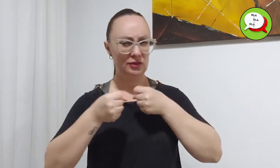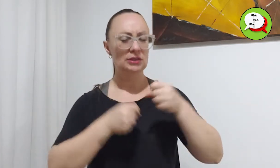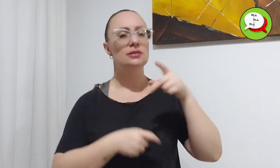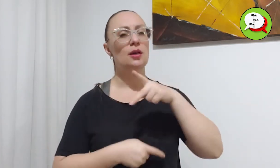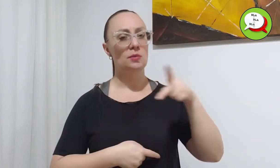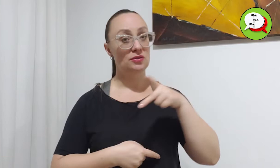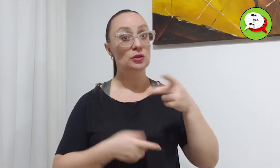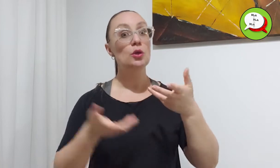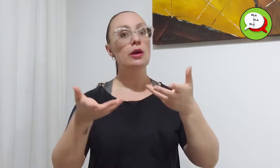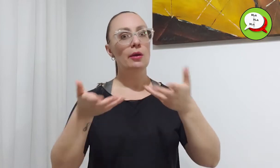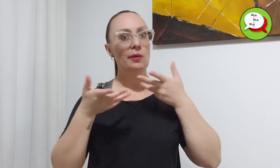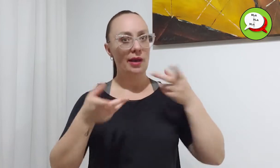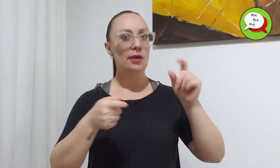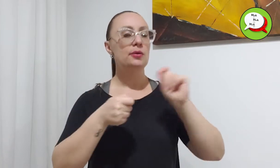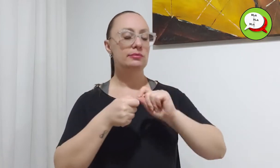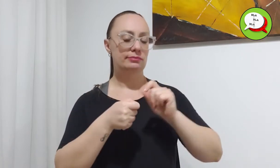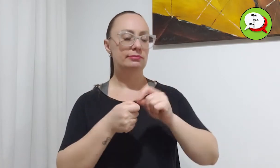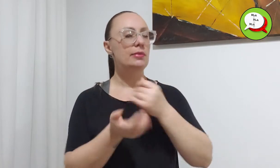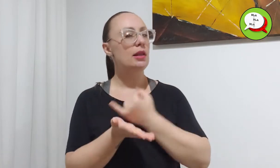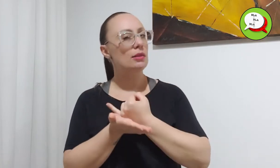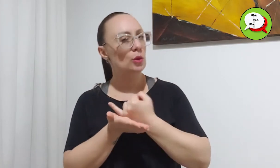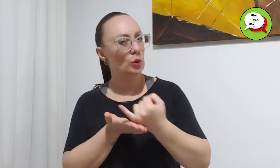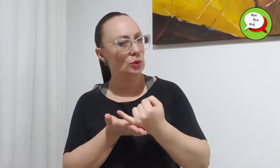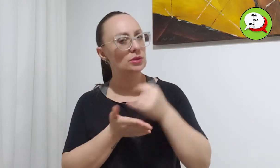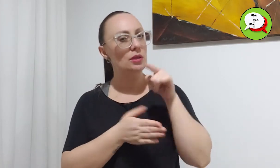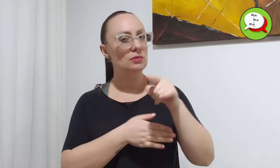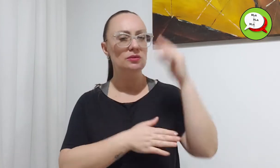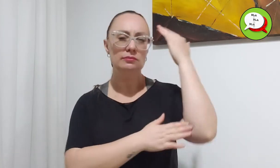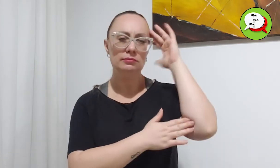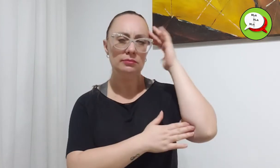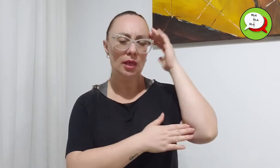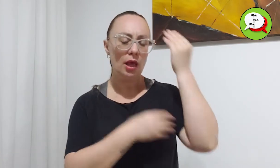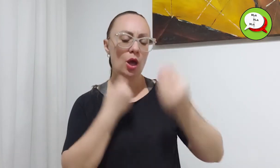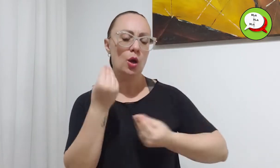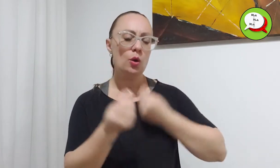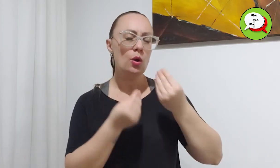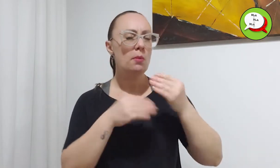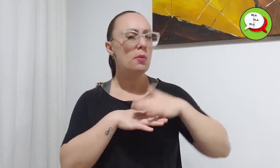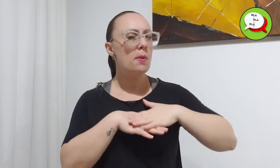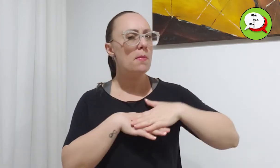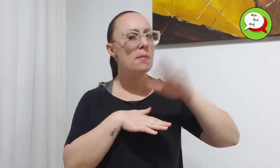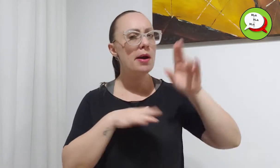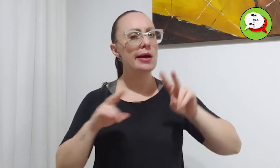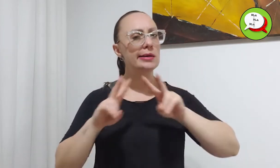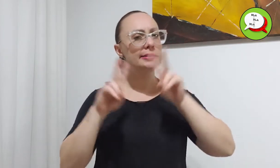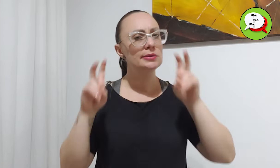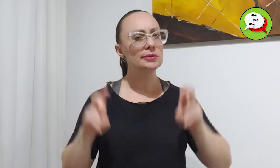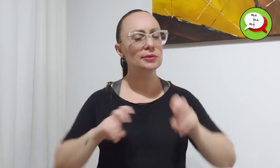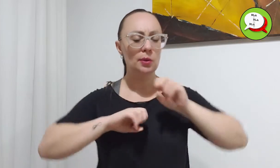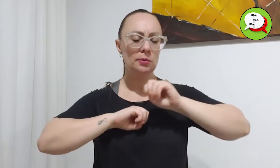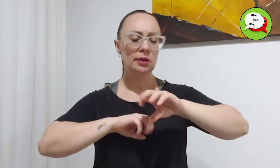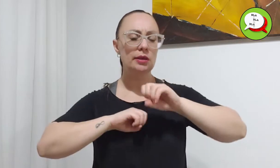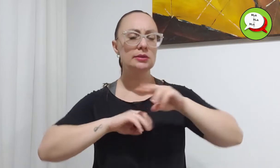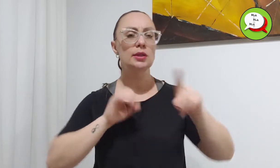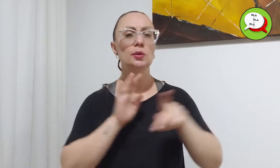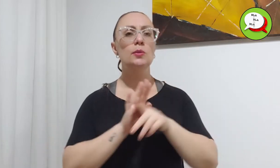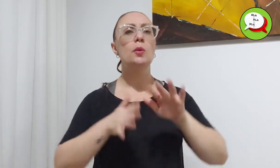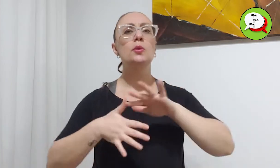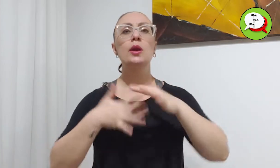o professor, eu quero fazer uma introdução para você entender um pouquinho mais sobre o ensino da Libras